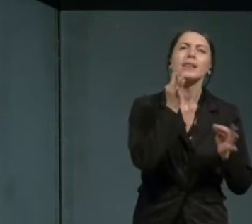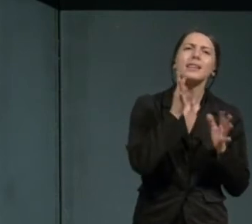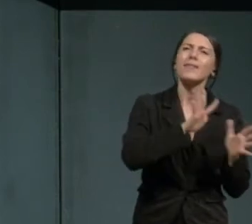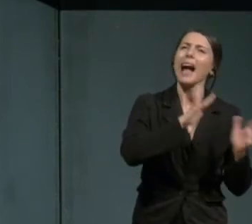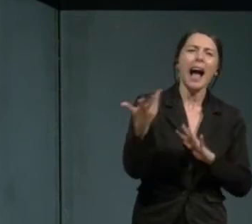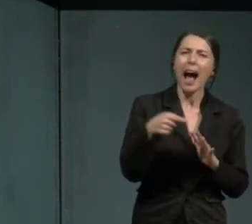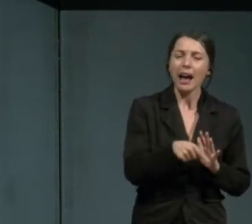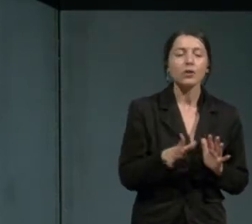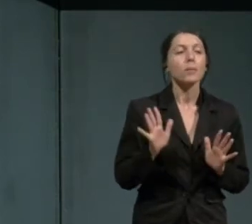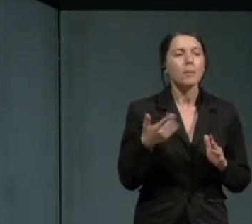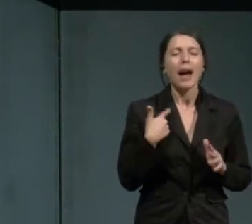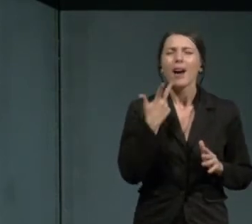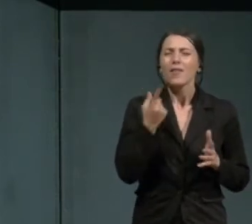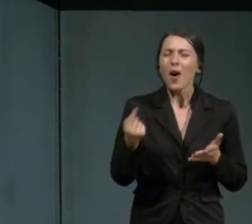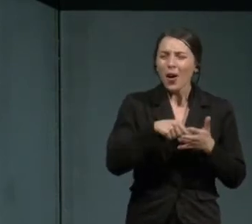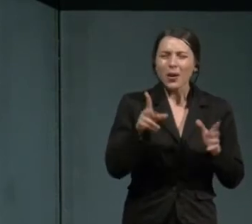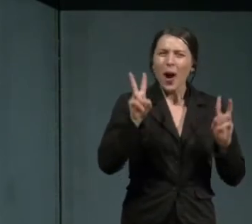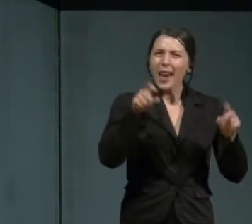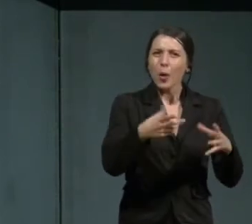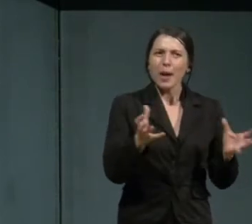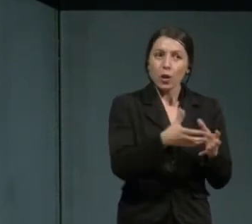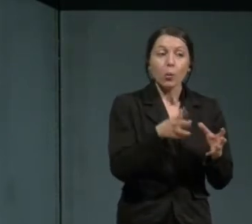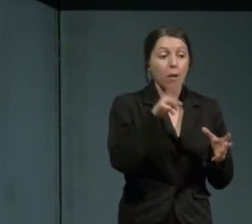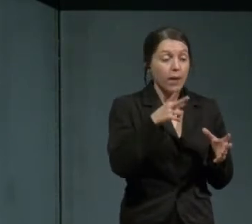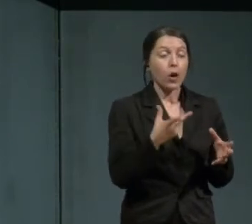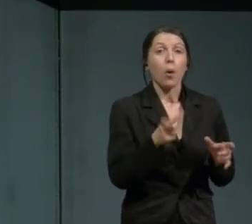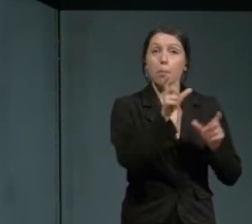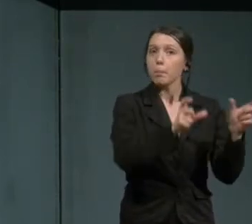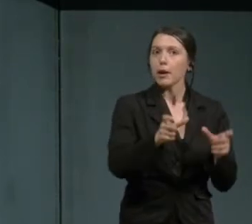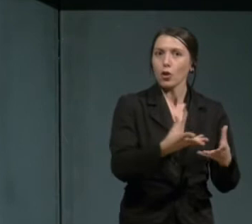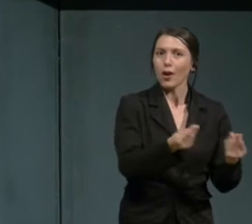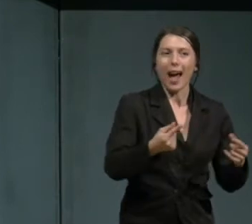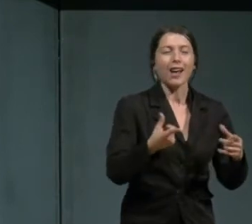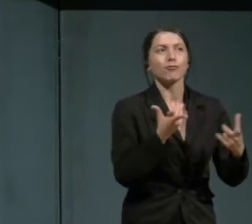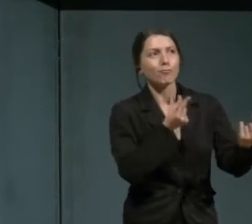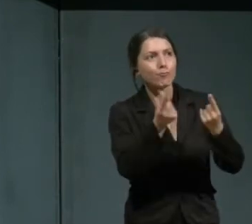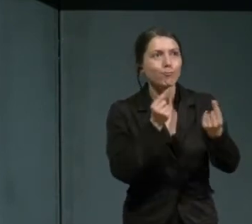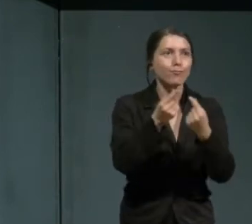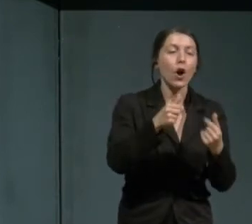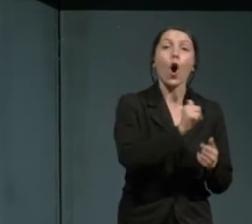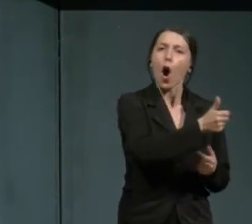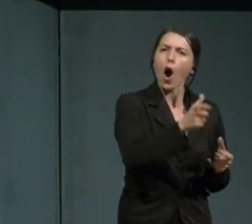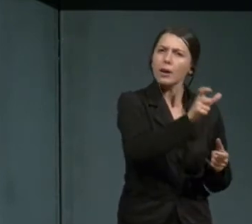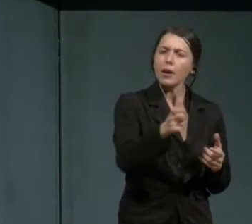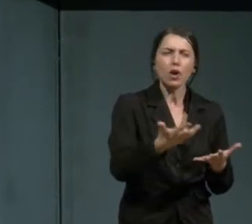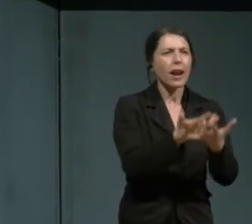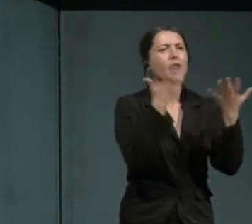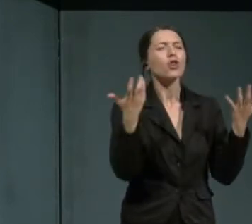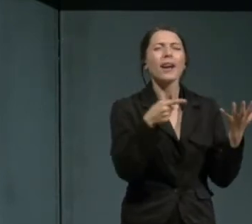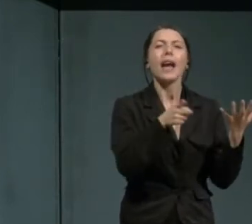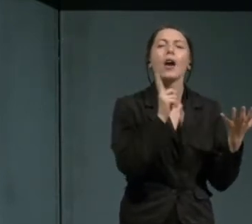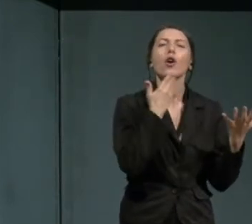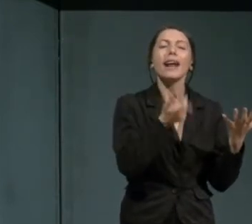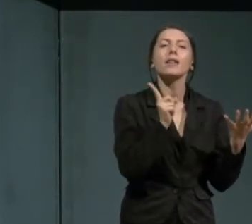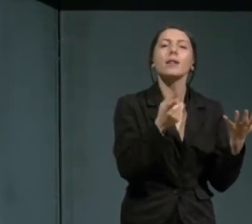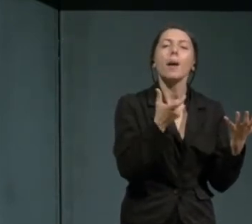le cose però appunto ritornando alla questione del gruppo e vero ci sono vari personaggi che interagiscono e ogni personaggio è definito dalle sue relazioni con gli